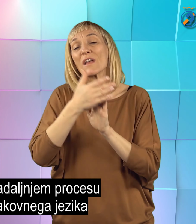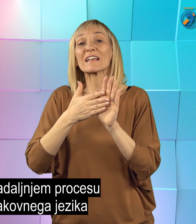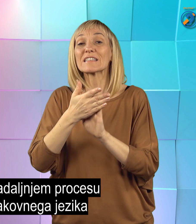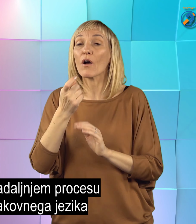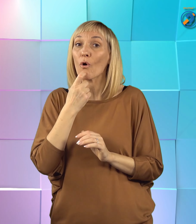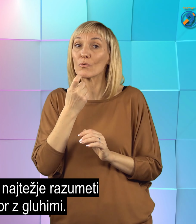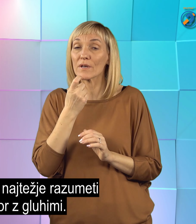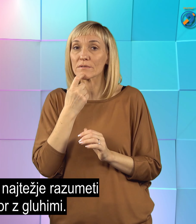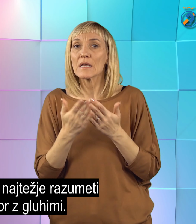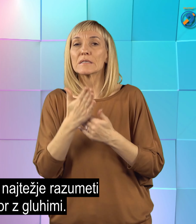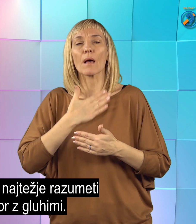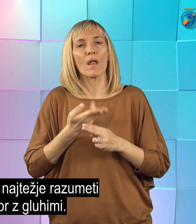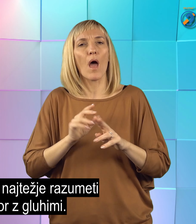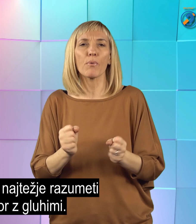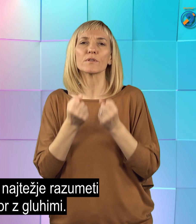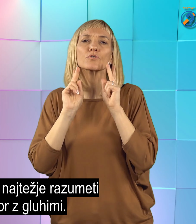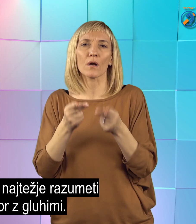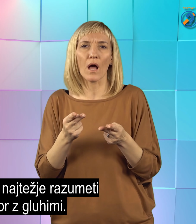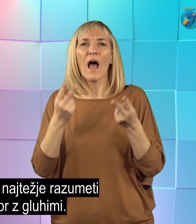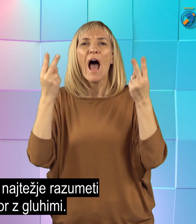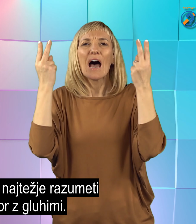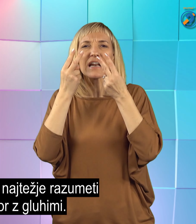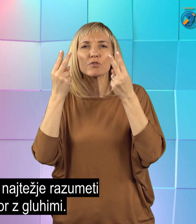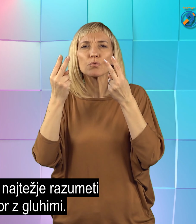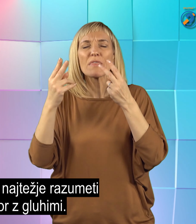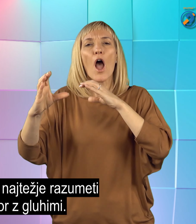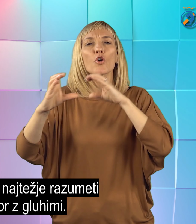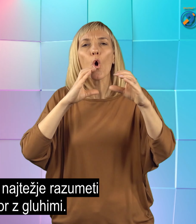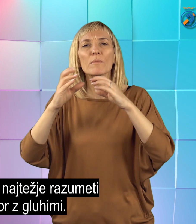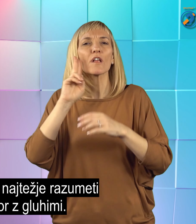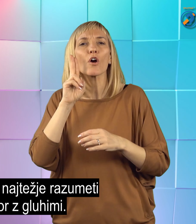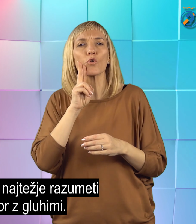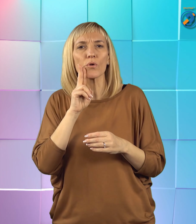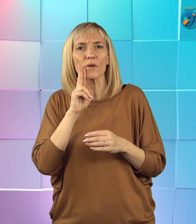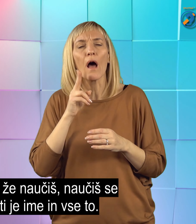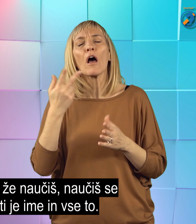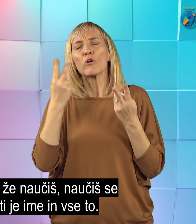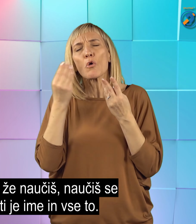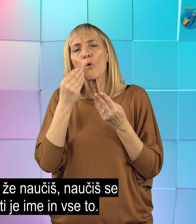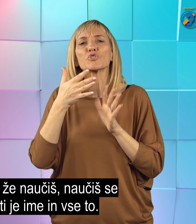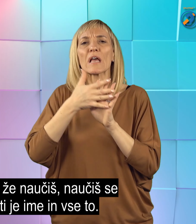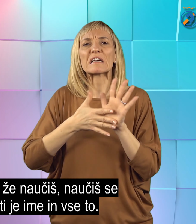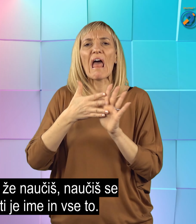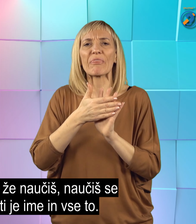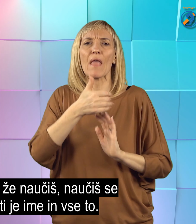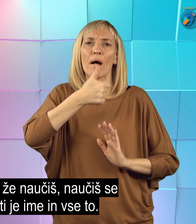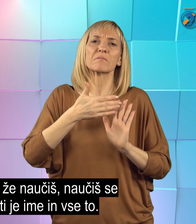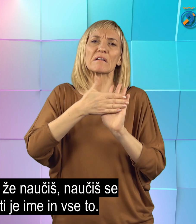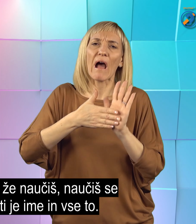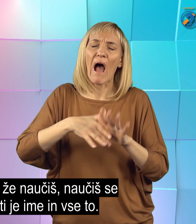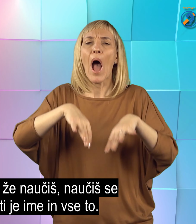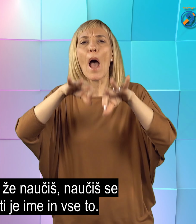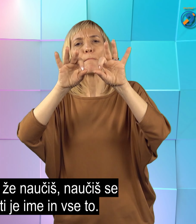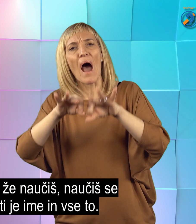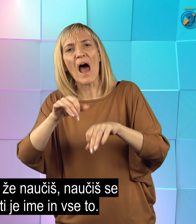znakovnega jezika je bilo zame najtežje razumeti pogovor z gluhimi. Torej, kretnje se že naučiš se barve, kako ti je